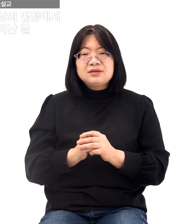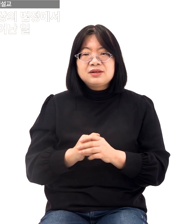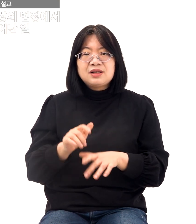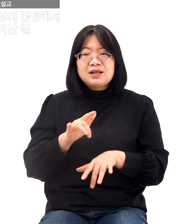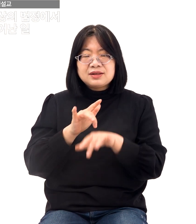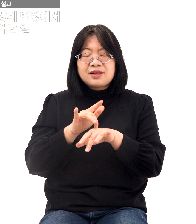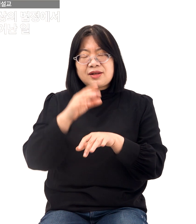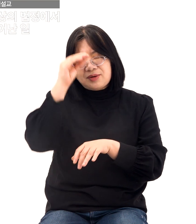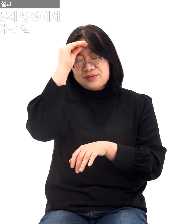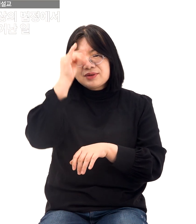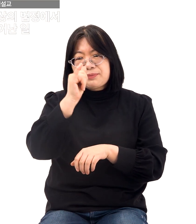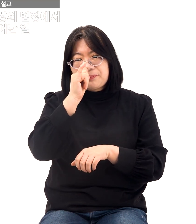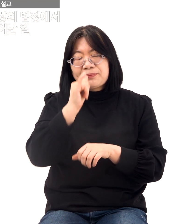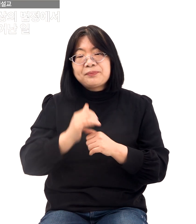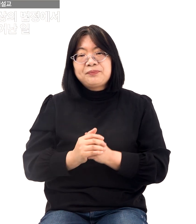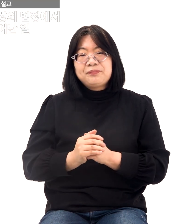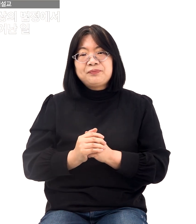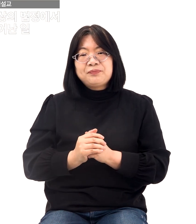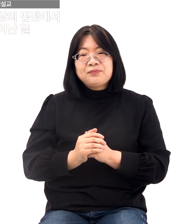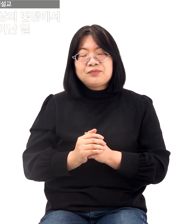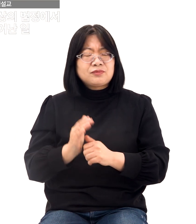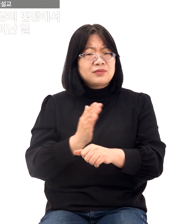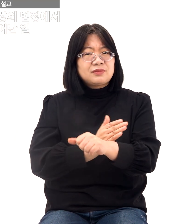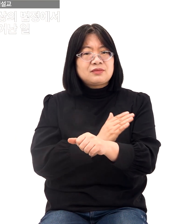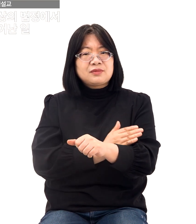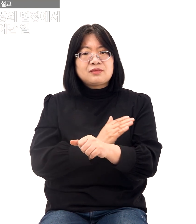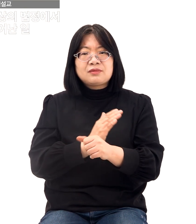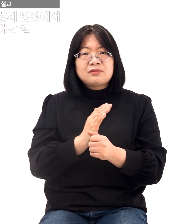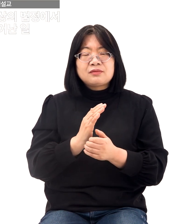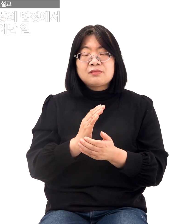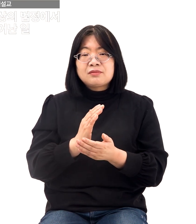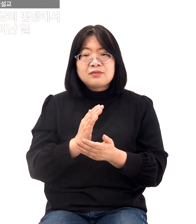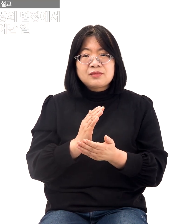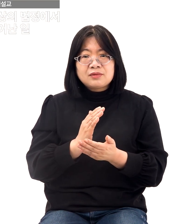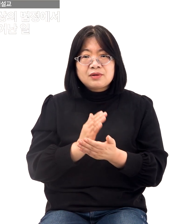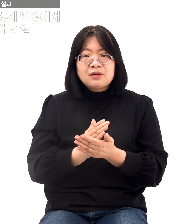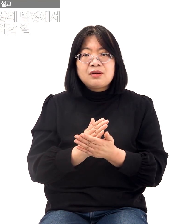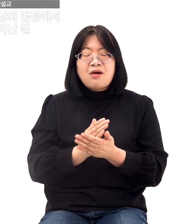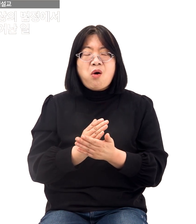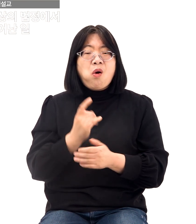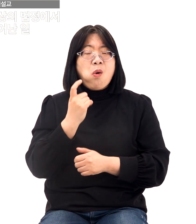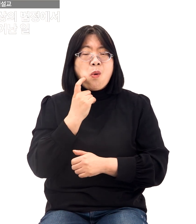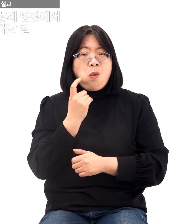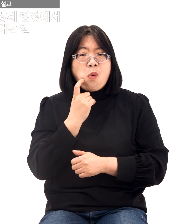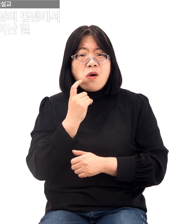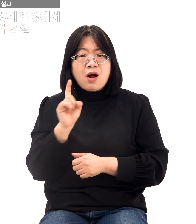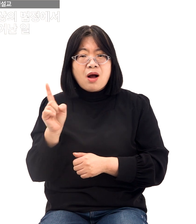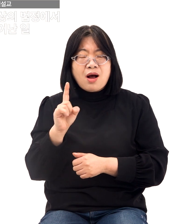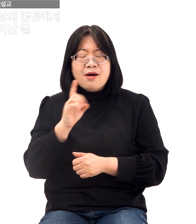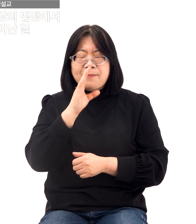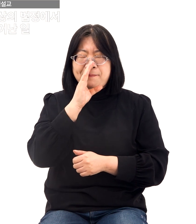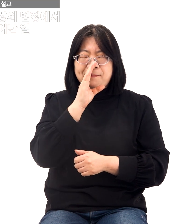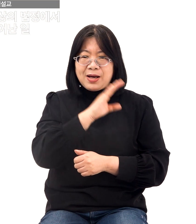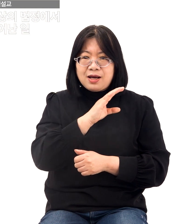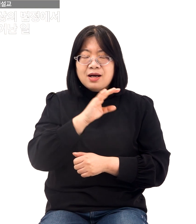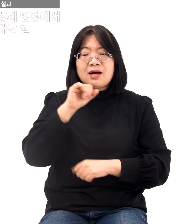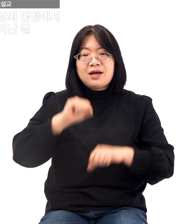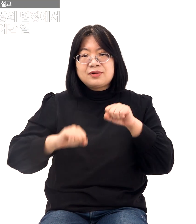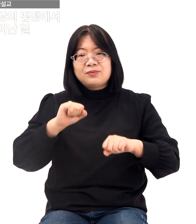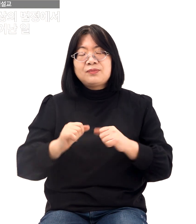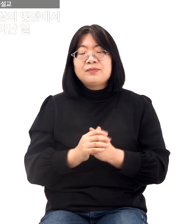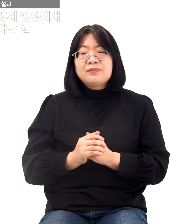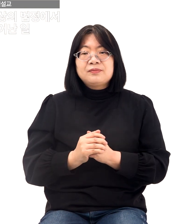흉내를 내고 있는 겁니다. 과장도 하지 마세요. 더더군다나 거짓말은 악한 짓입니다.